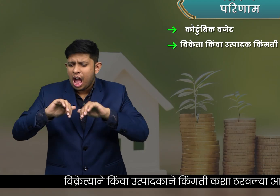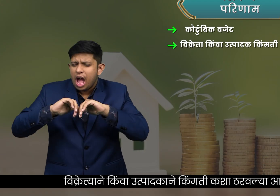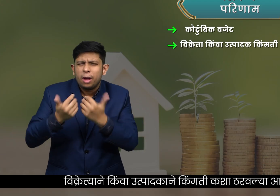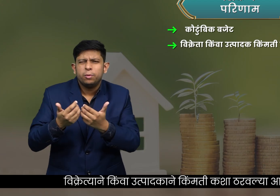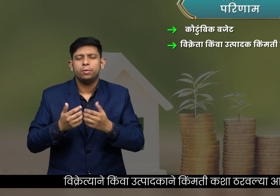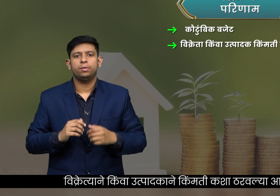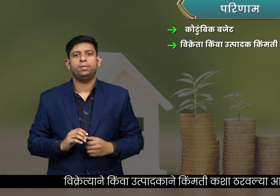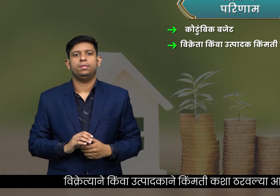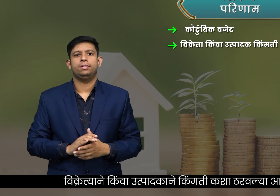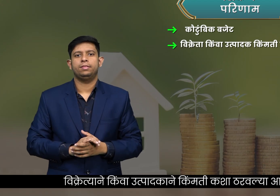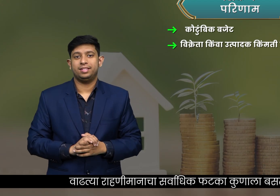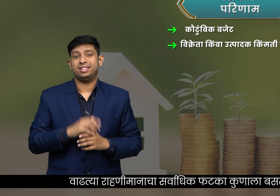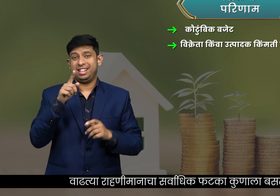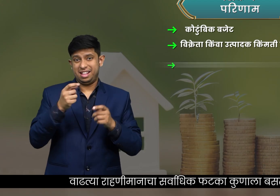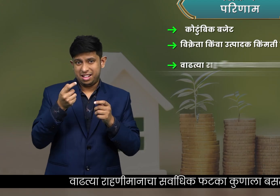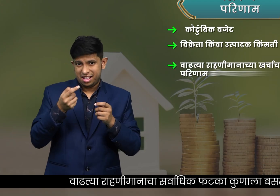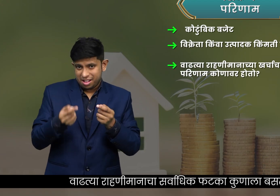किंमती कशा ठरवल्या आहेत,